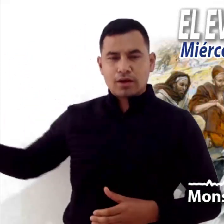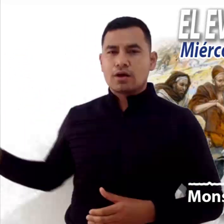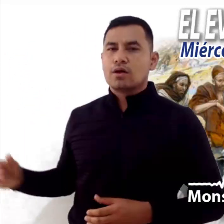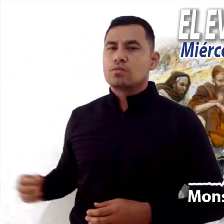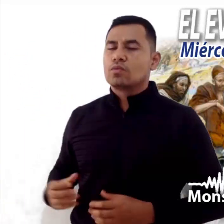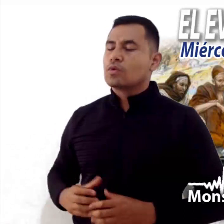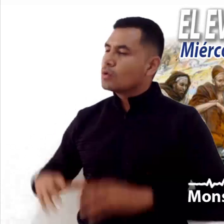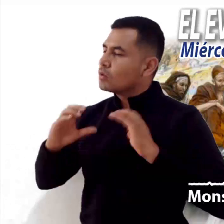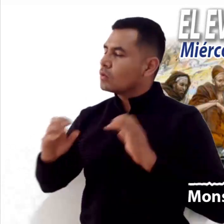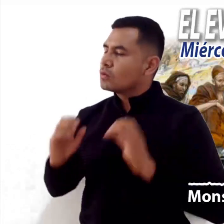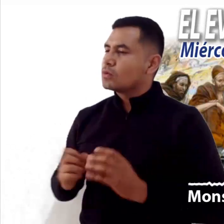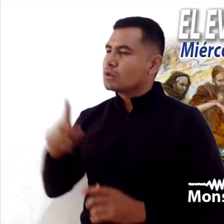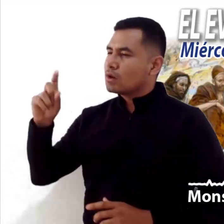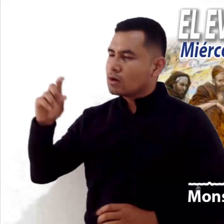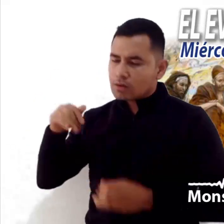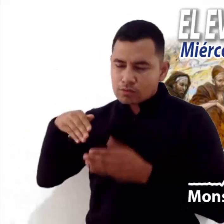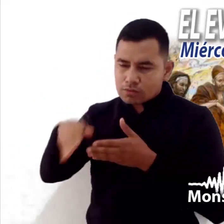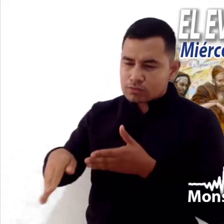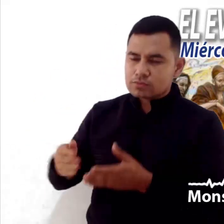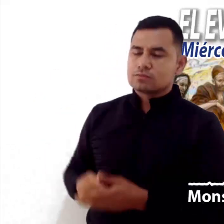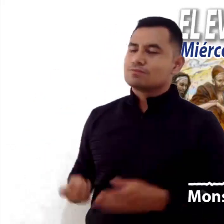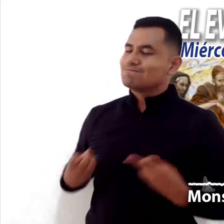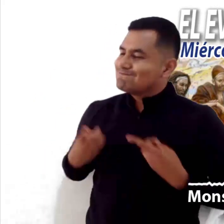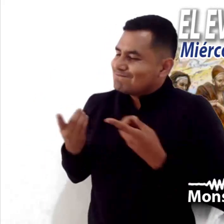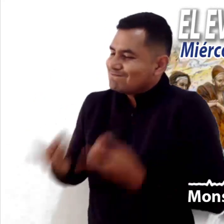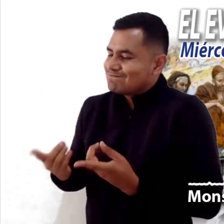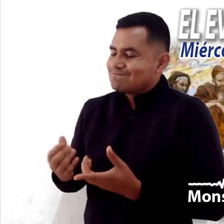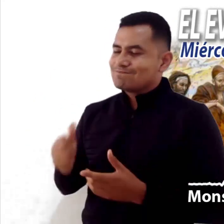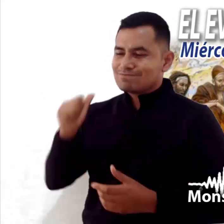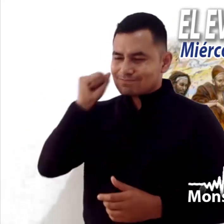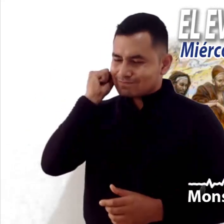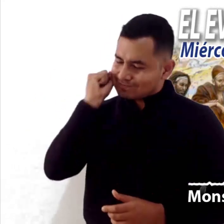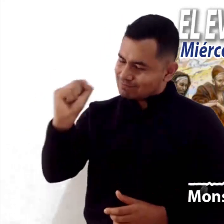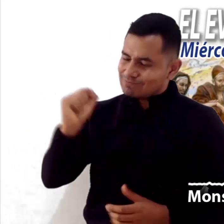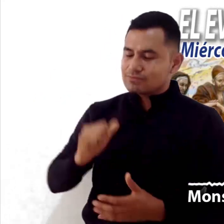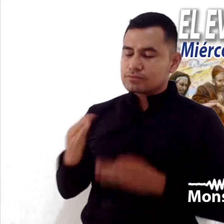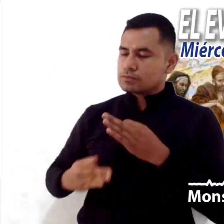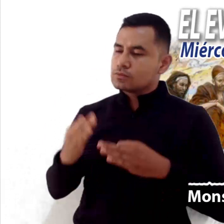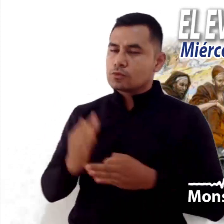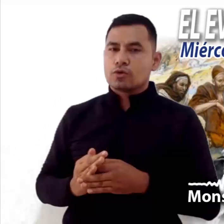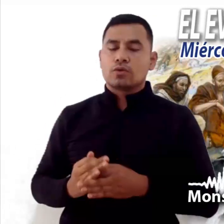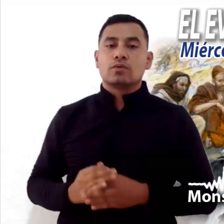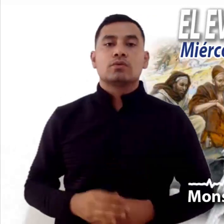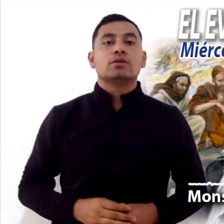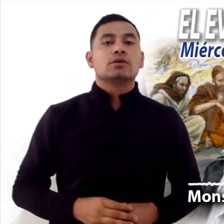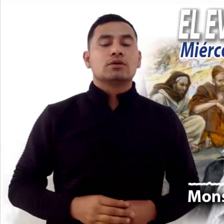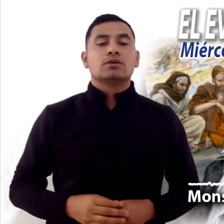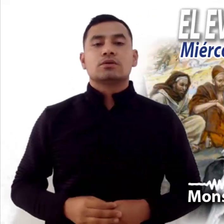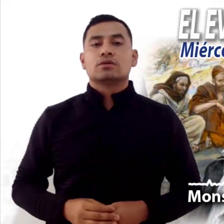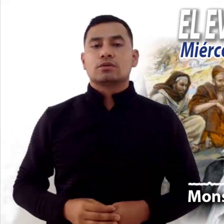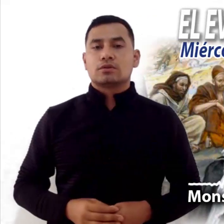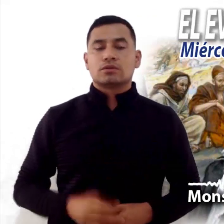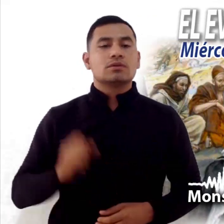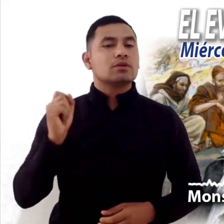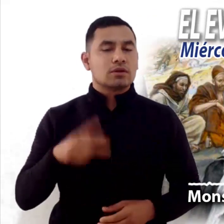campo, tiene toda su actualidad en medio de nosotros. También hoy hay quien solamente es hoja y no